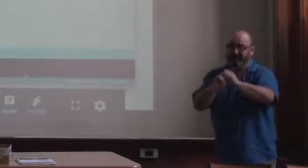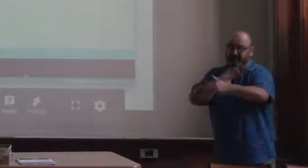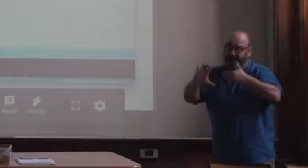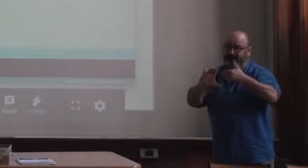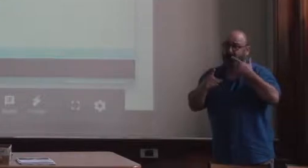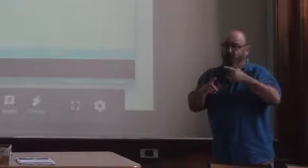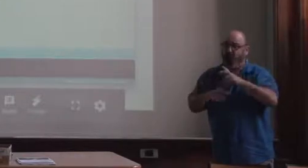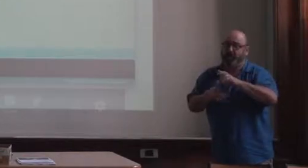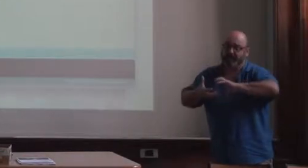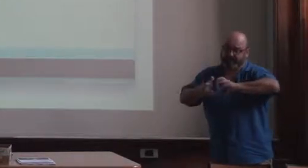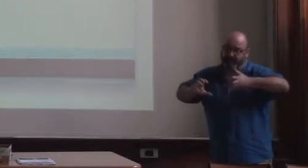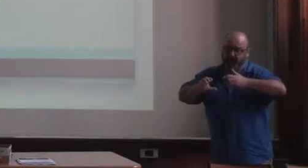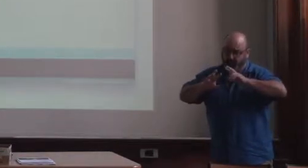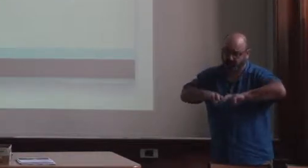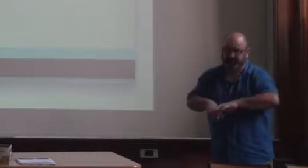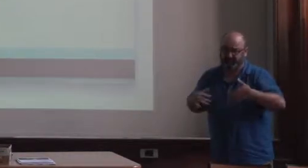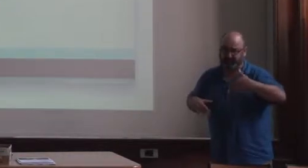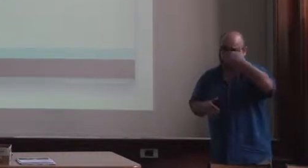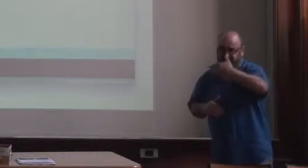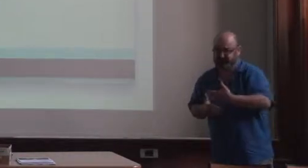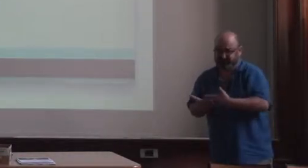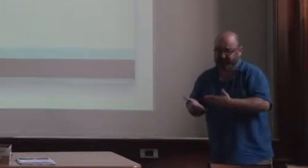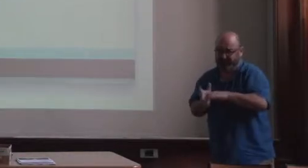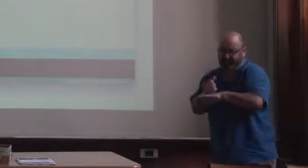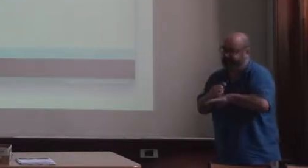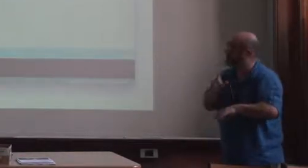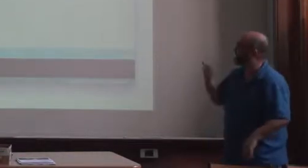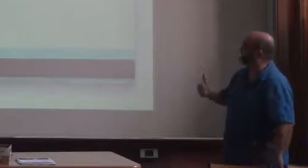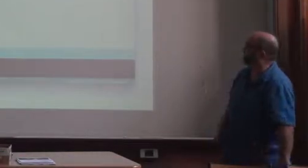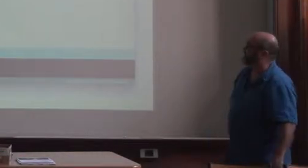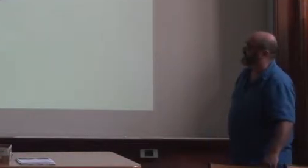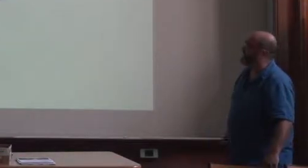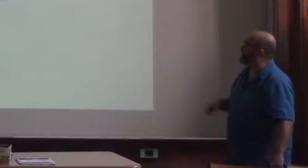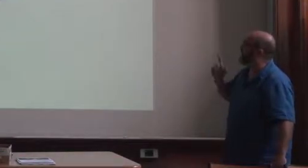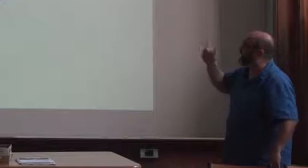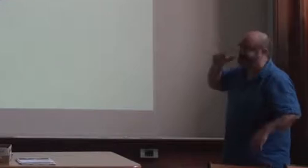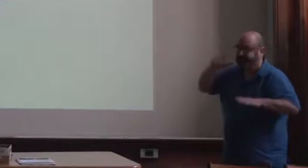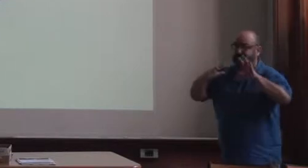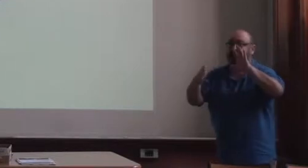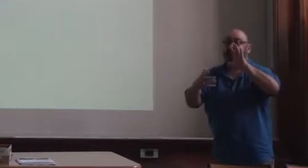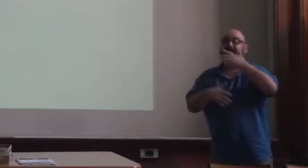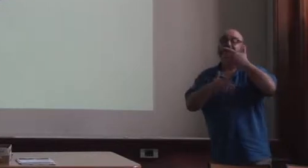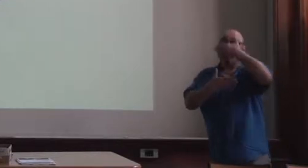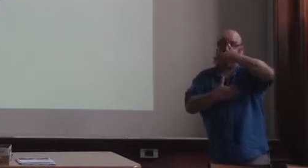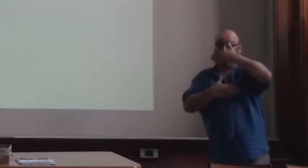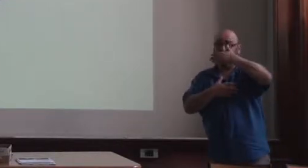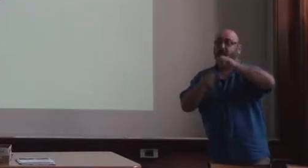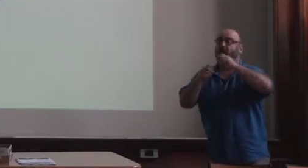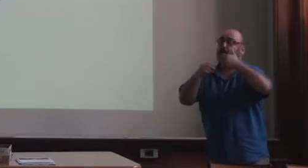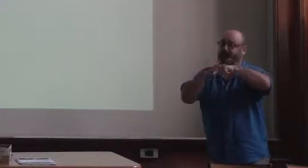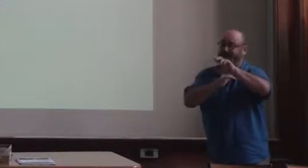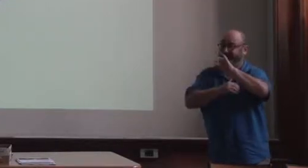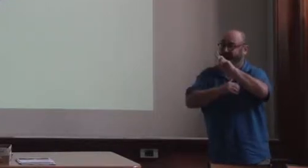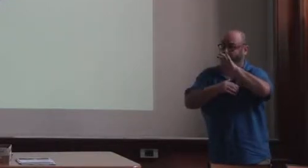se limite grosso modo à ça. Et ils ont eu l'intelligence de coupler la plateforme software, donc